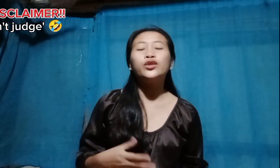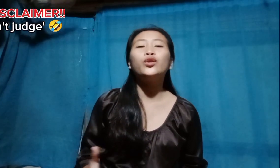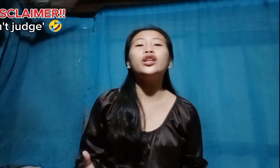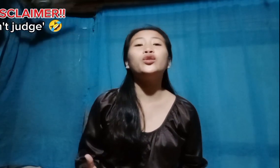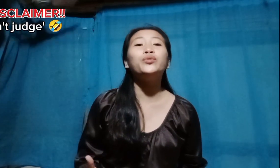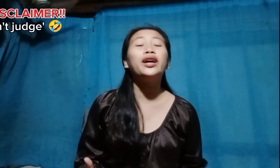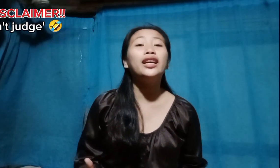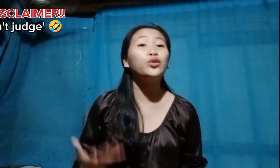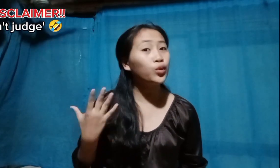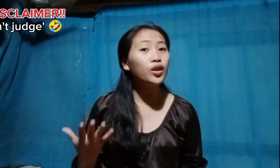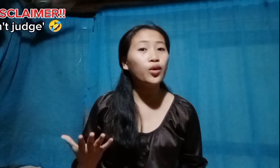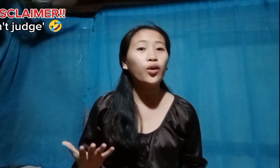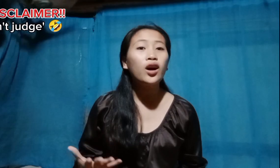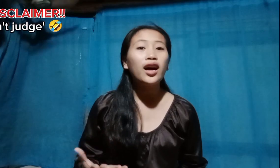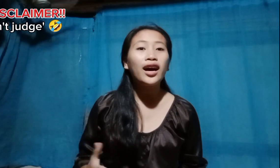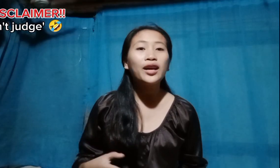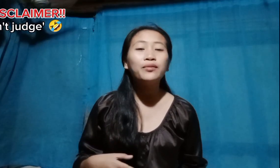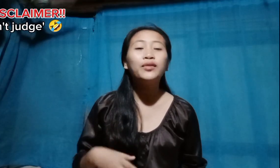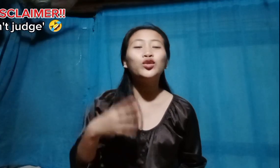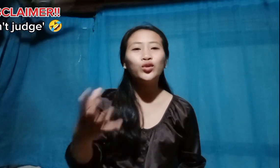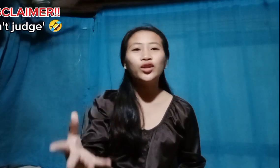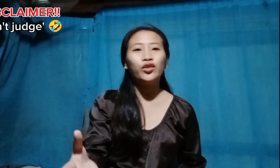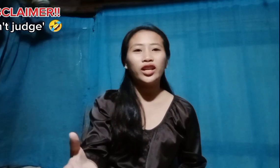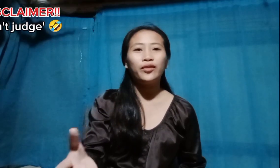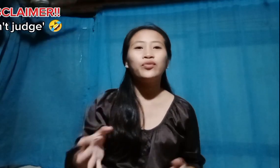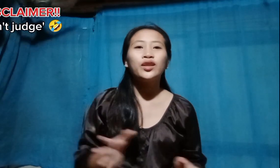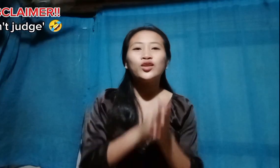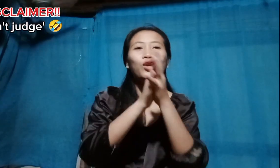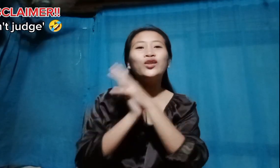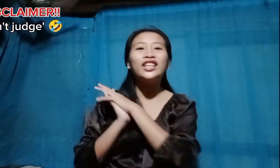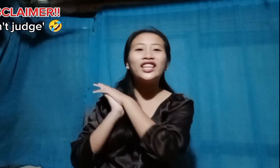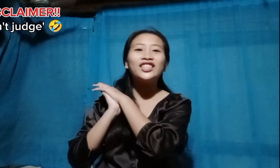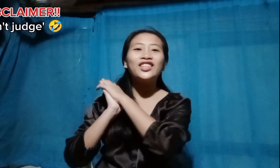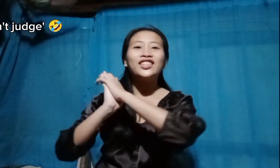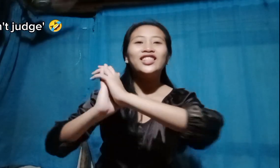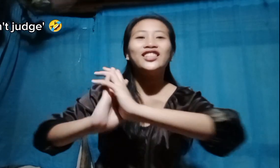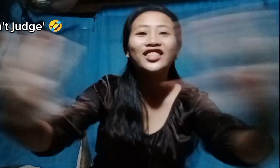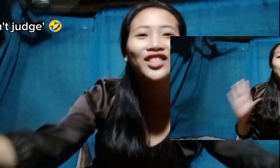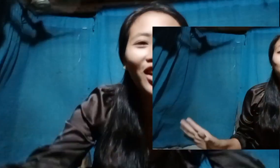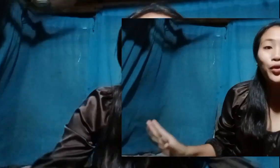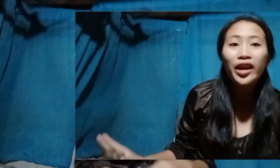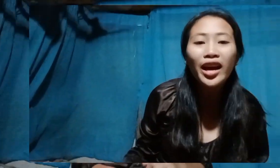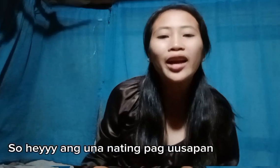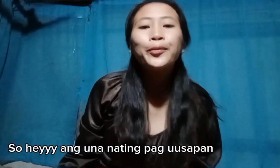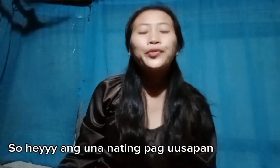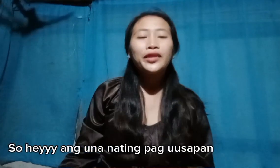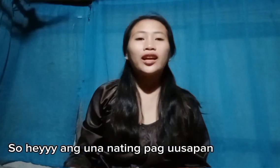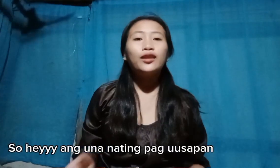gusto ko rin yung mga natutunan ko ay matutunan nyo rin. So, let's start! So, hey! Ang